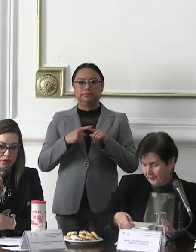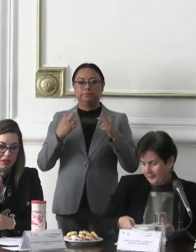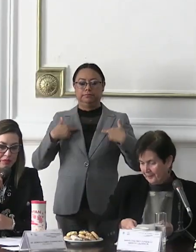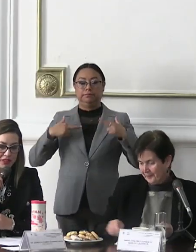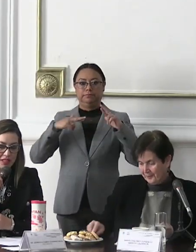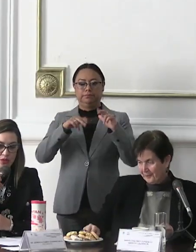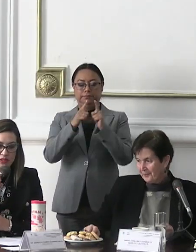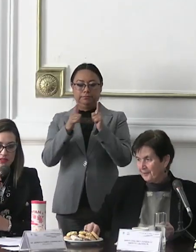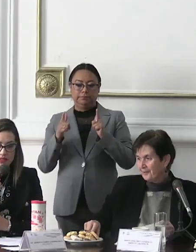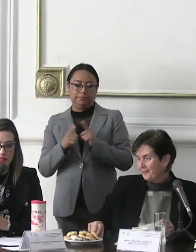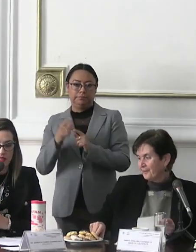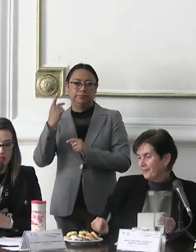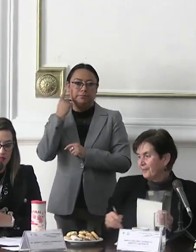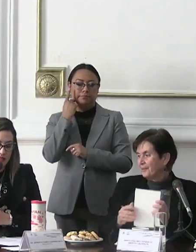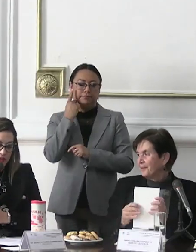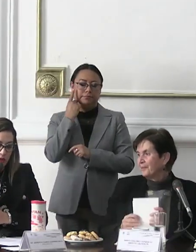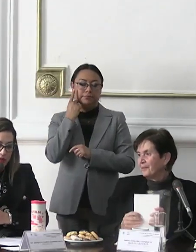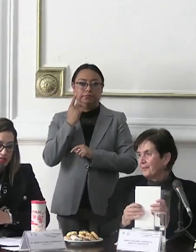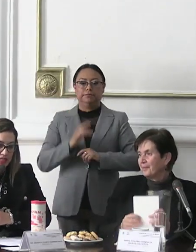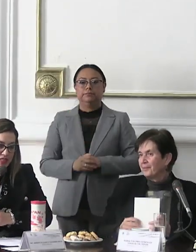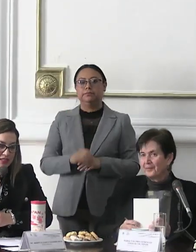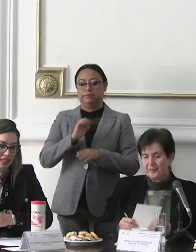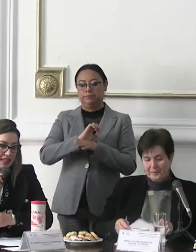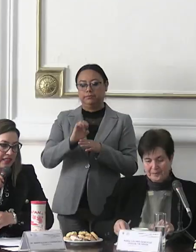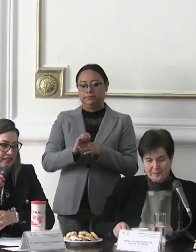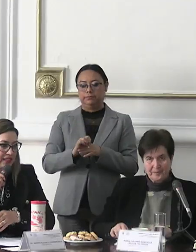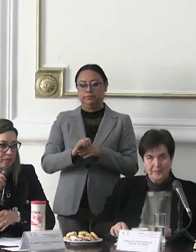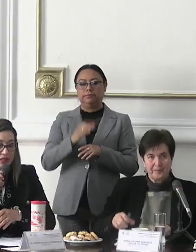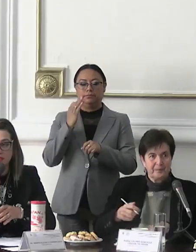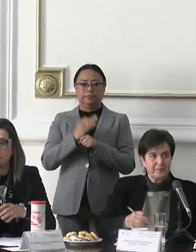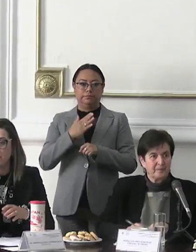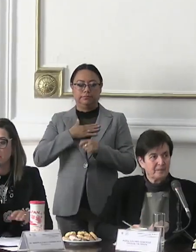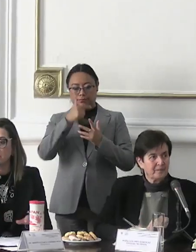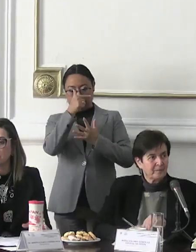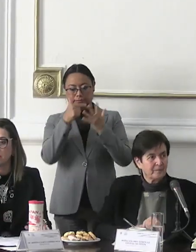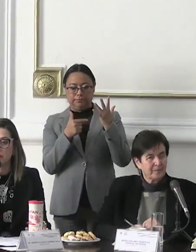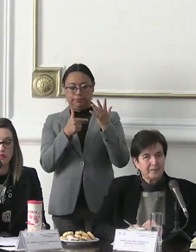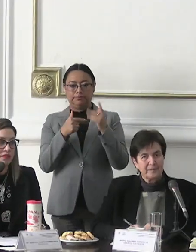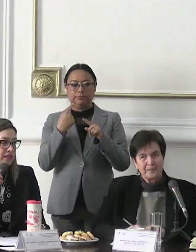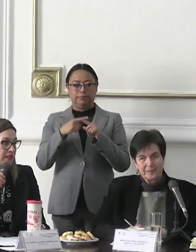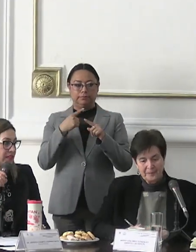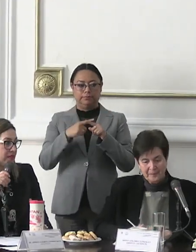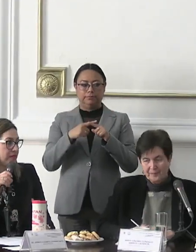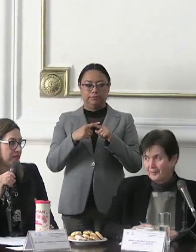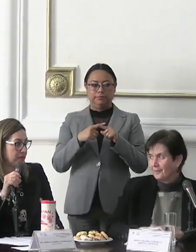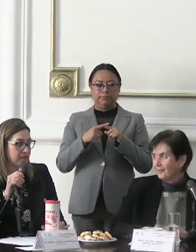de los grupos parlamentarios, así es de que tomaré lista de quienes quieran participar.